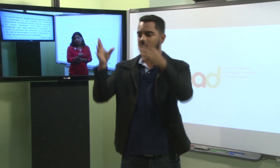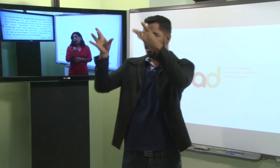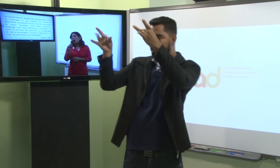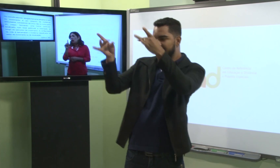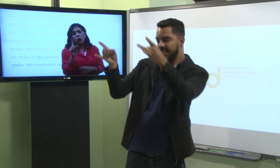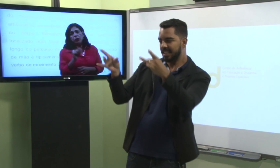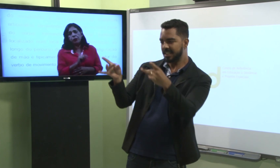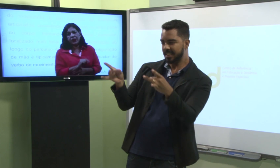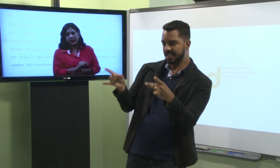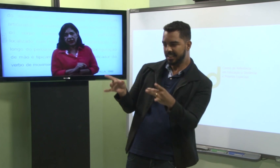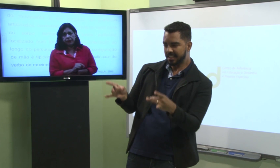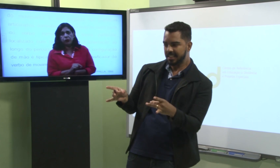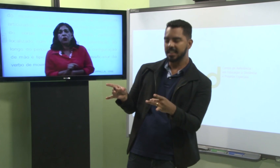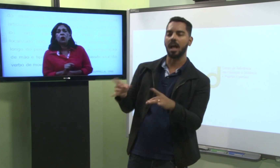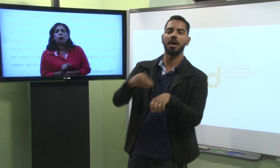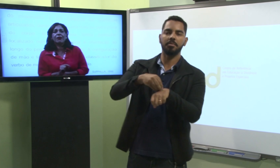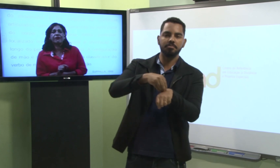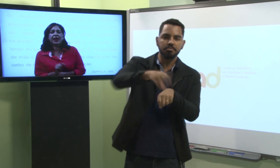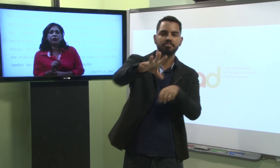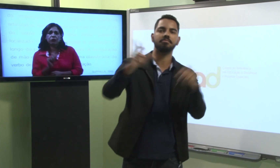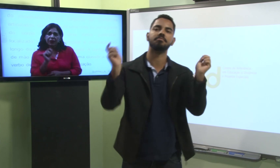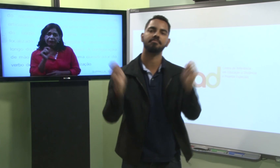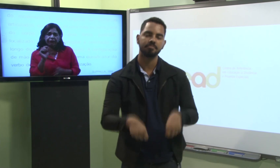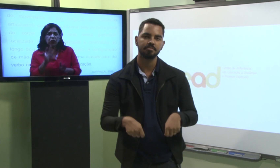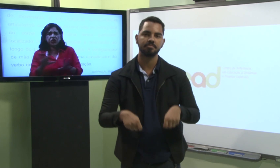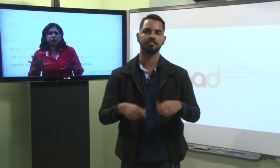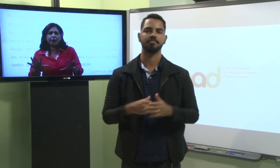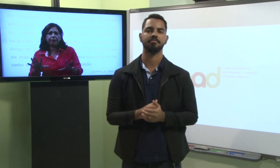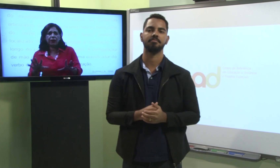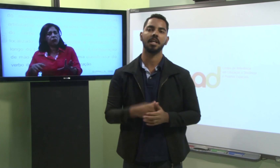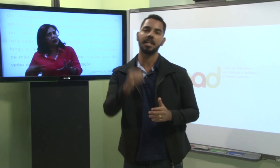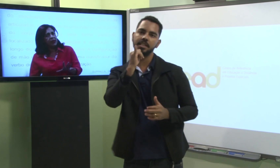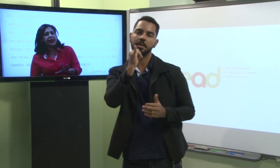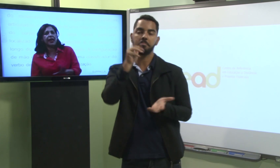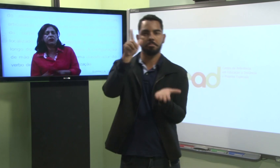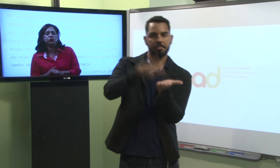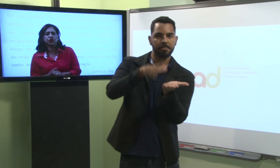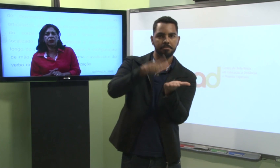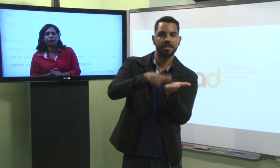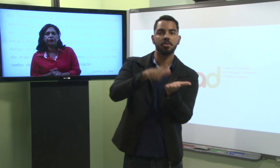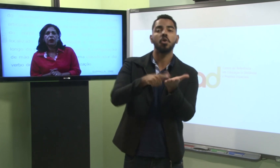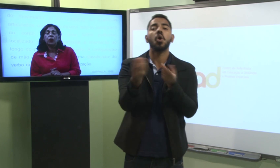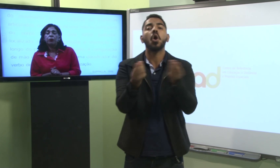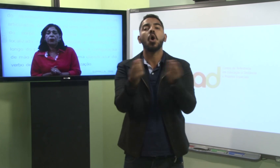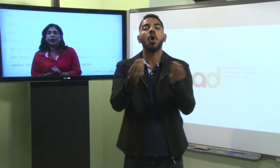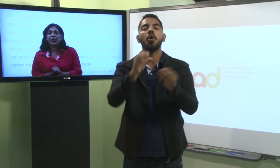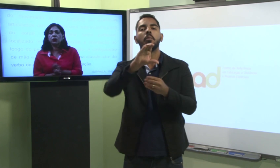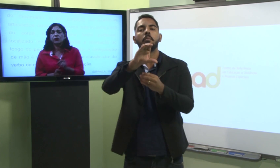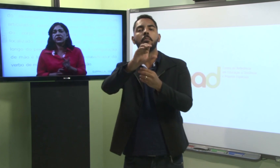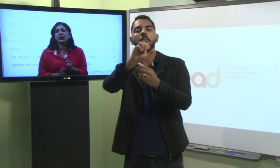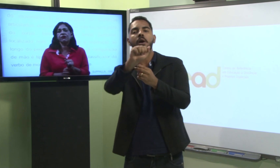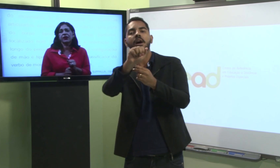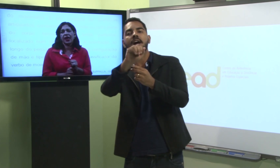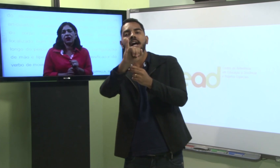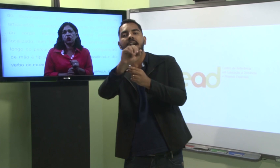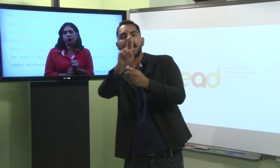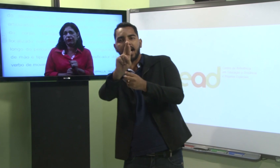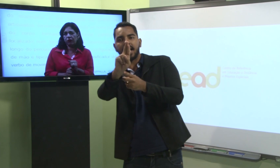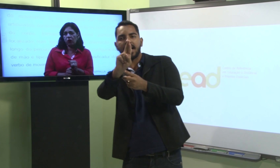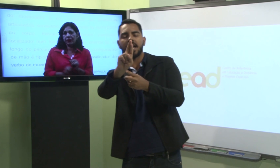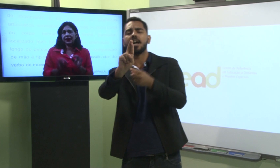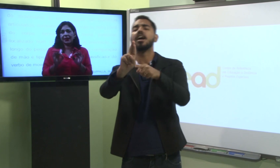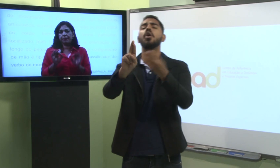funcionais. Como, por exemplo, uma folha de papel caindo no chão. Porém, o significado